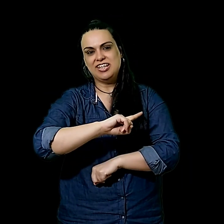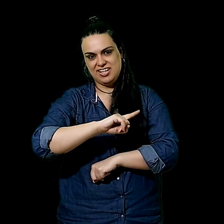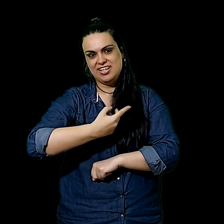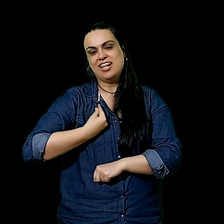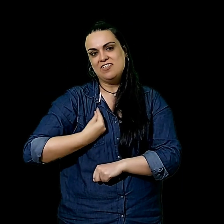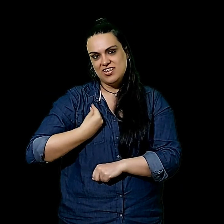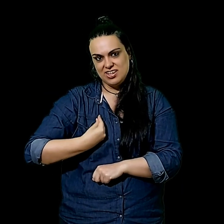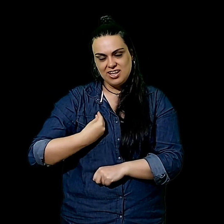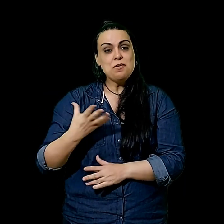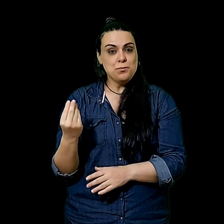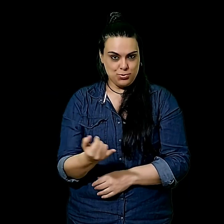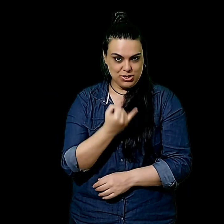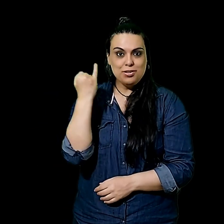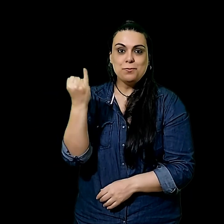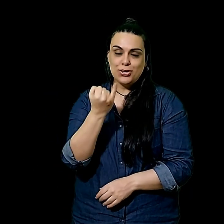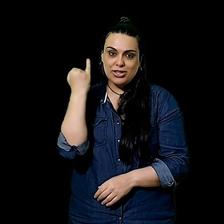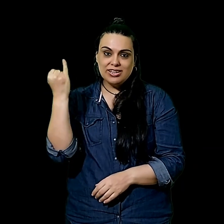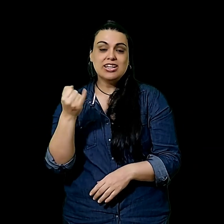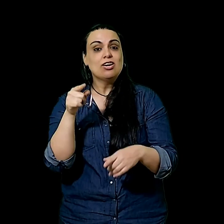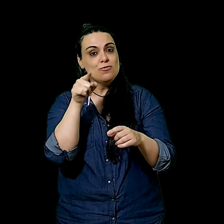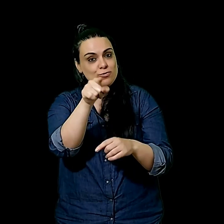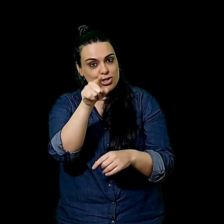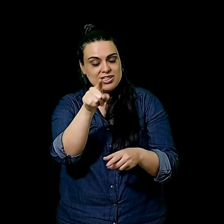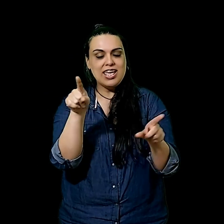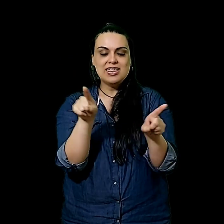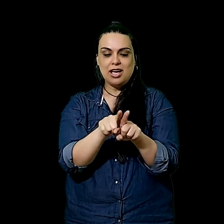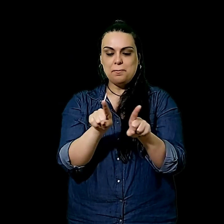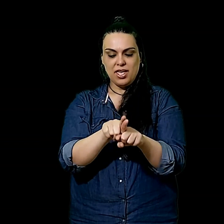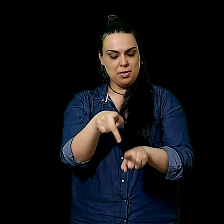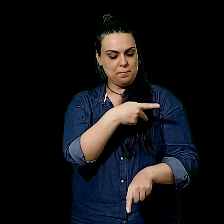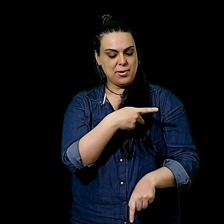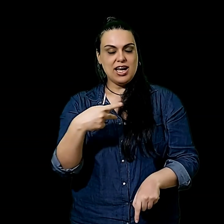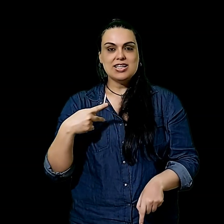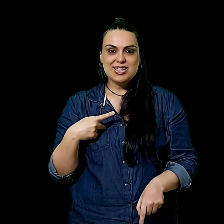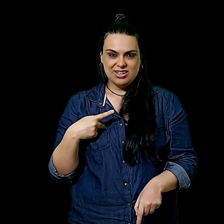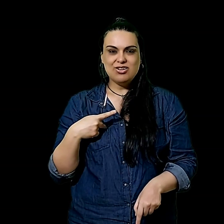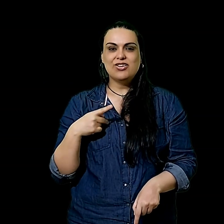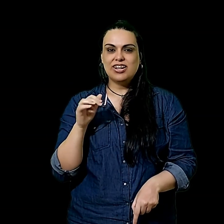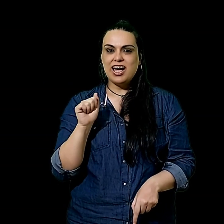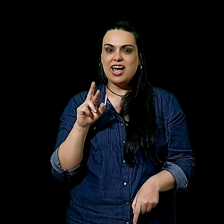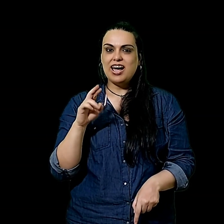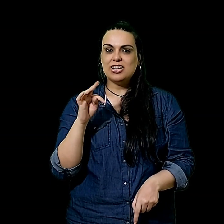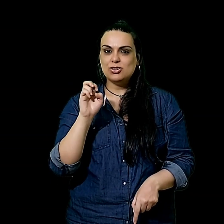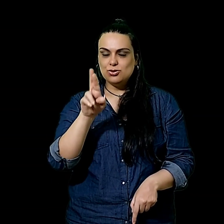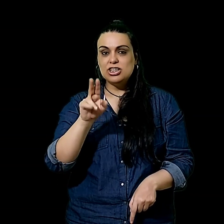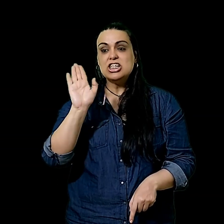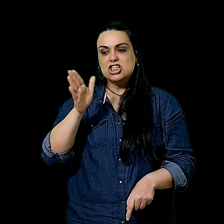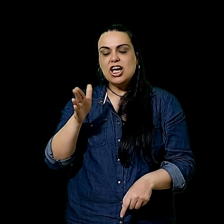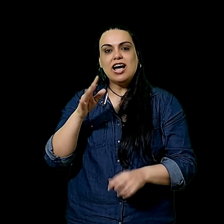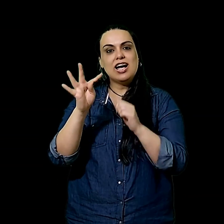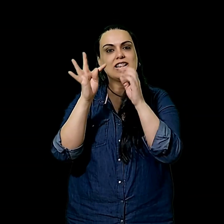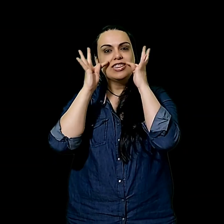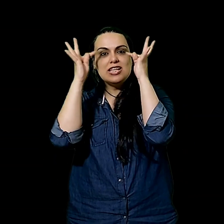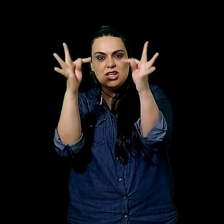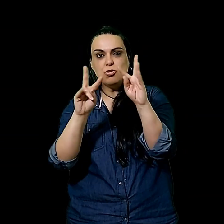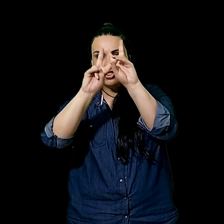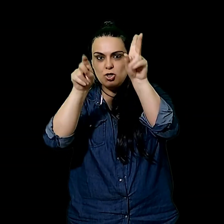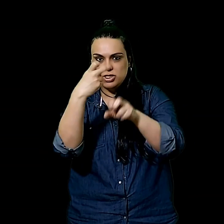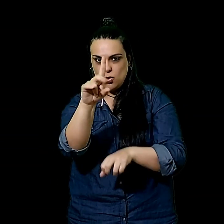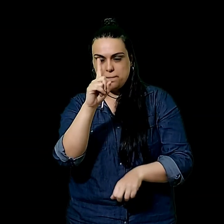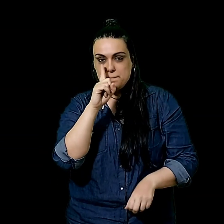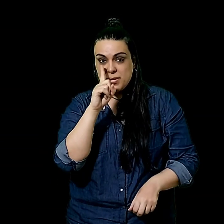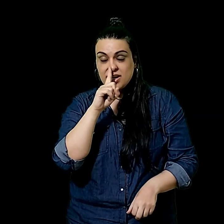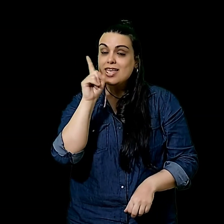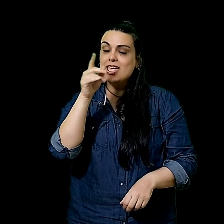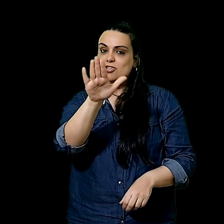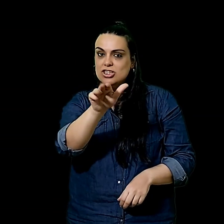muito importante. E você, pastor Arthur, eu já ouvi um pouquinho do seu testemunho sobre a sua mãe. Eu chamei hoje aqui gente que é referência